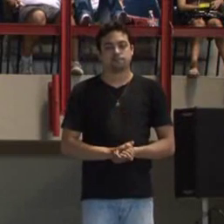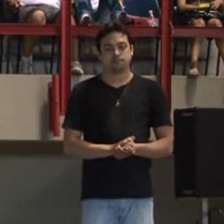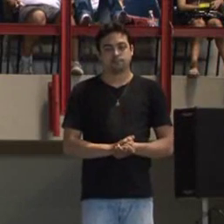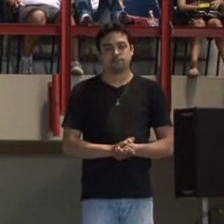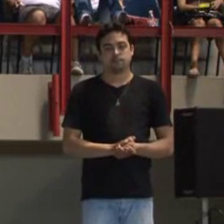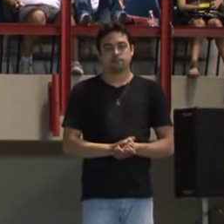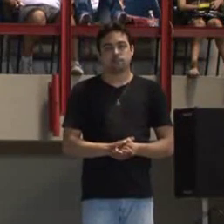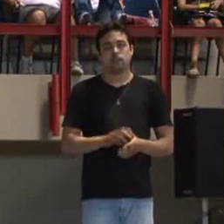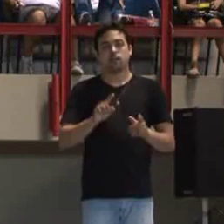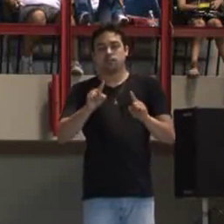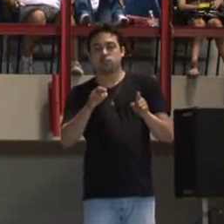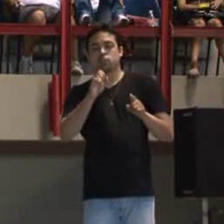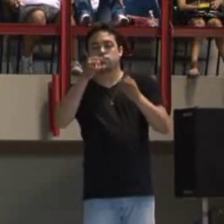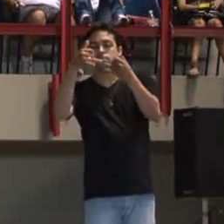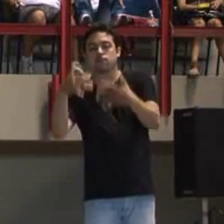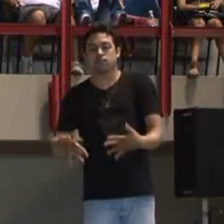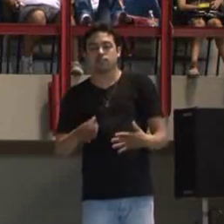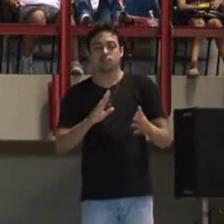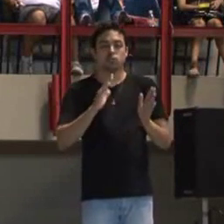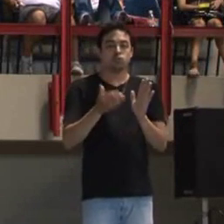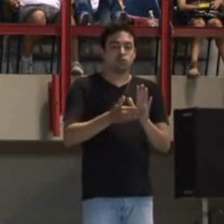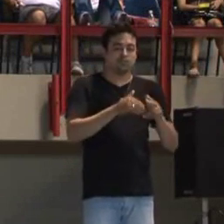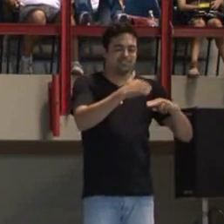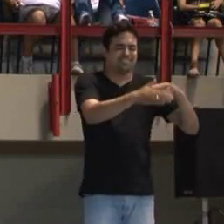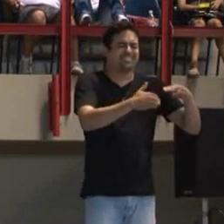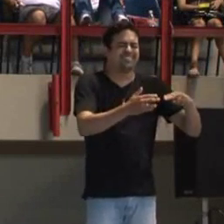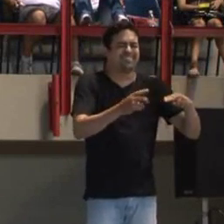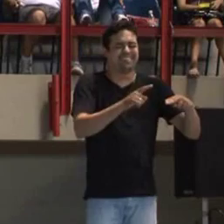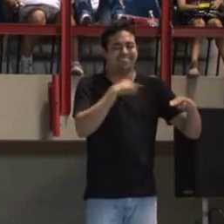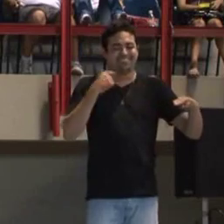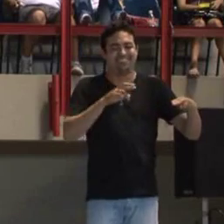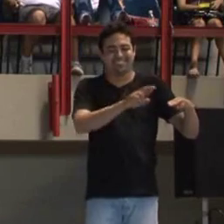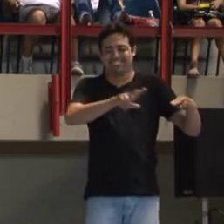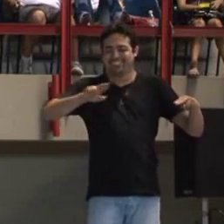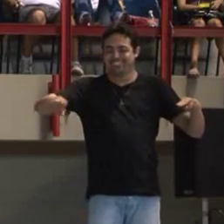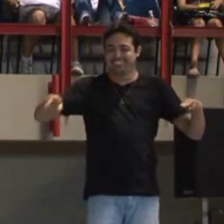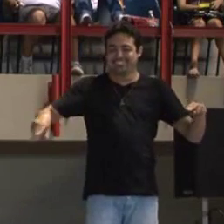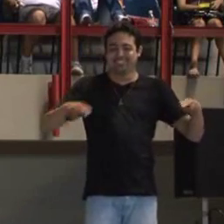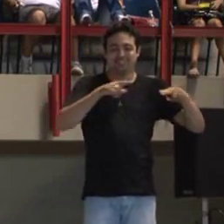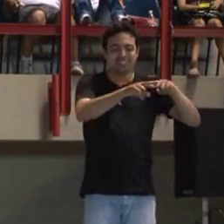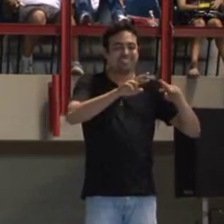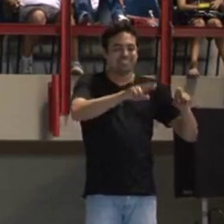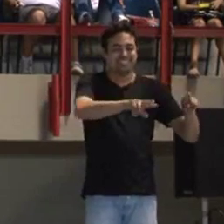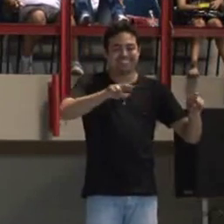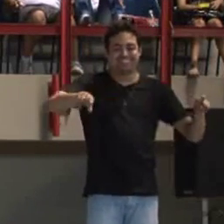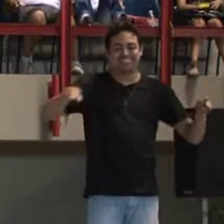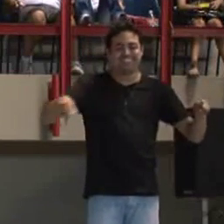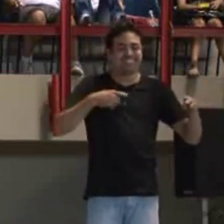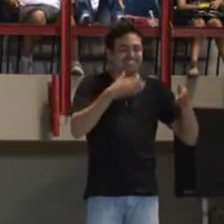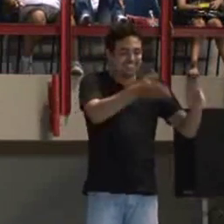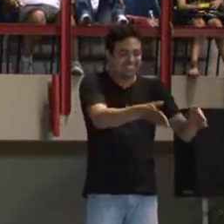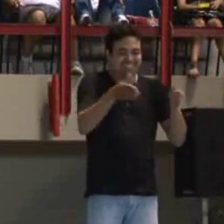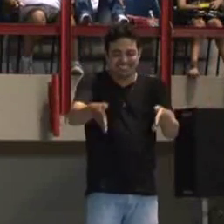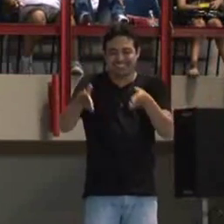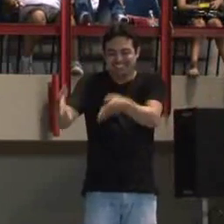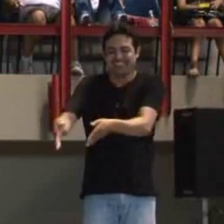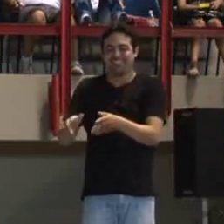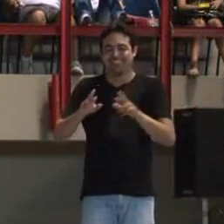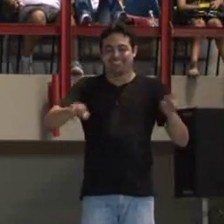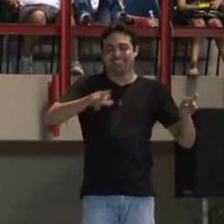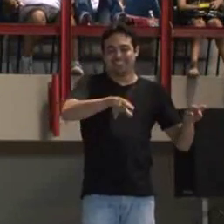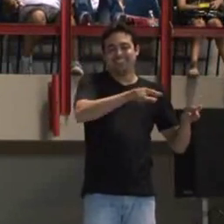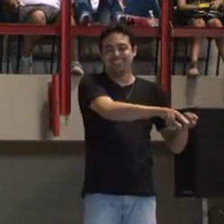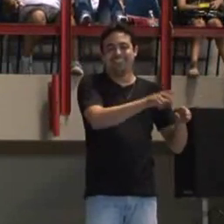pergunta tinha, justifica, eles, toda múmia é um morto diferente. Então tem diferença, que quando você enterra um, você enterra... E